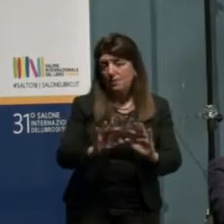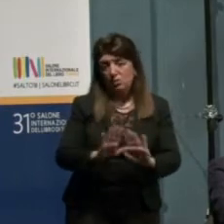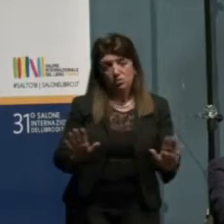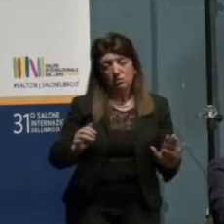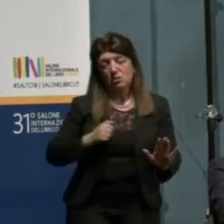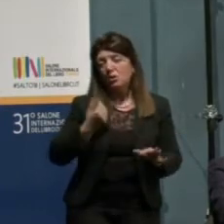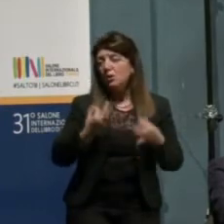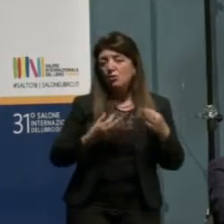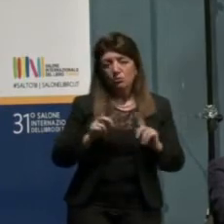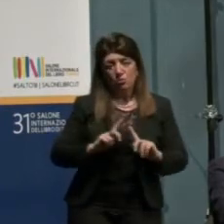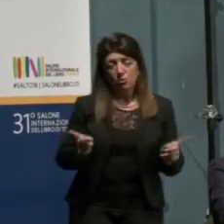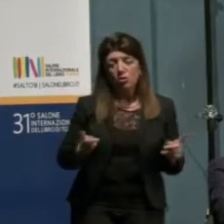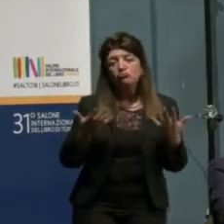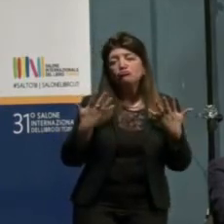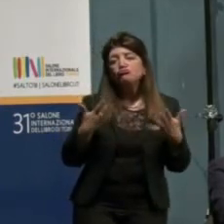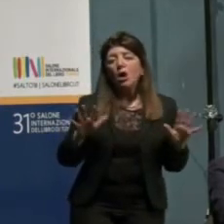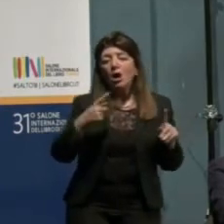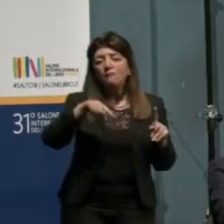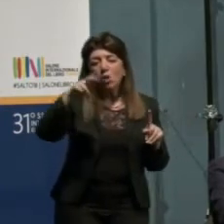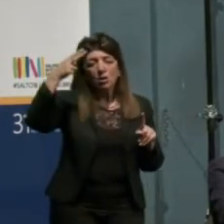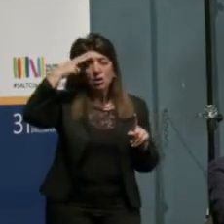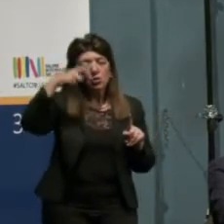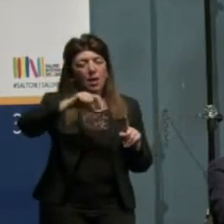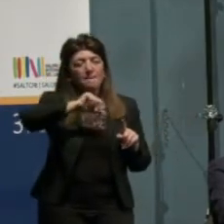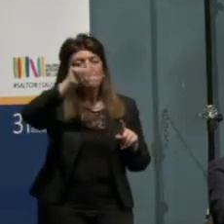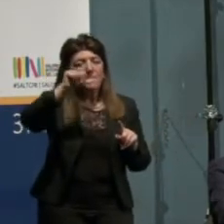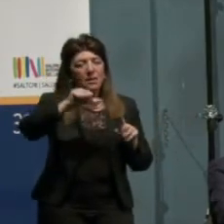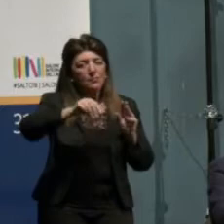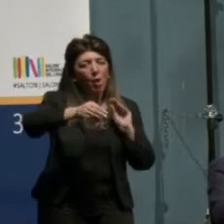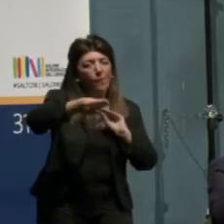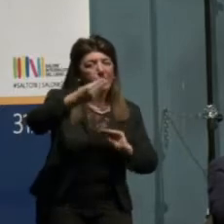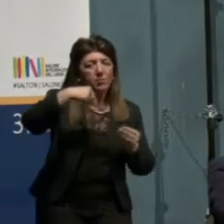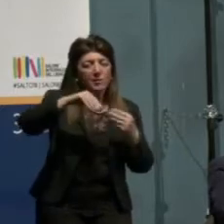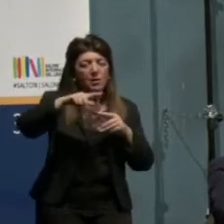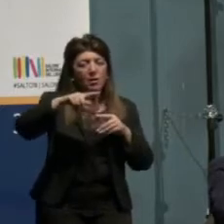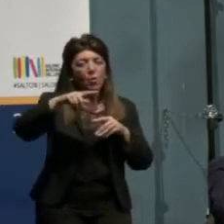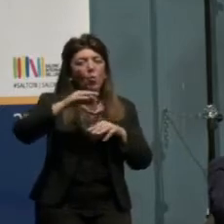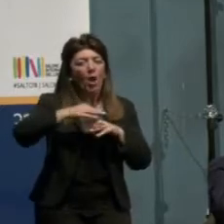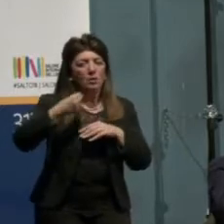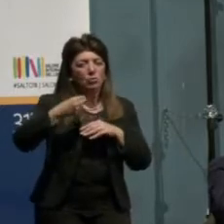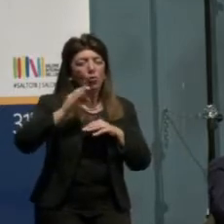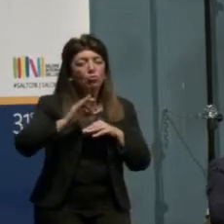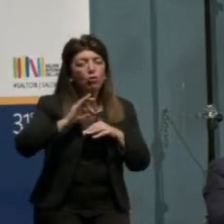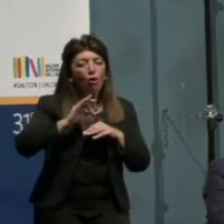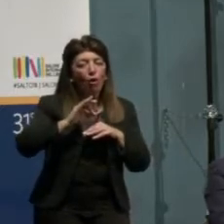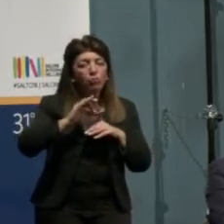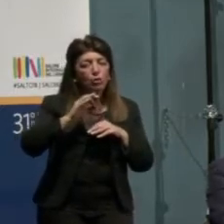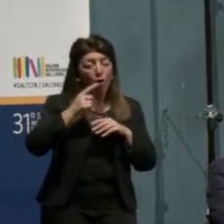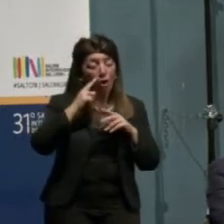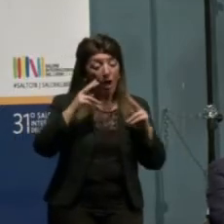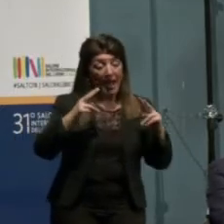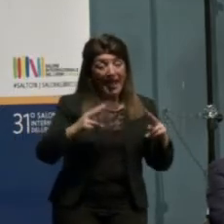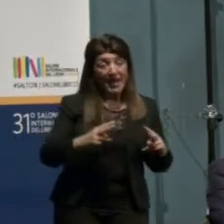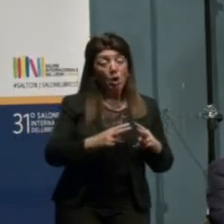già voi vi ricorderete il primo depistaggio peraltro all'indomani dell'incontro col